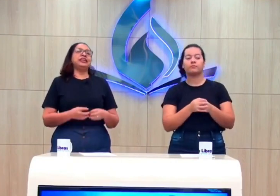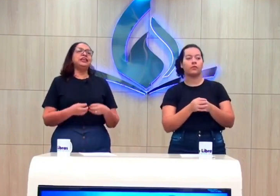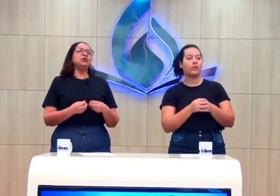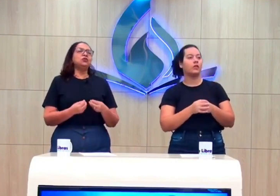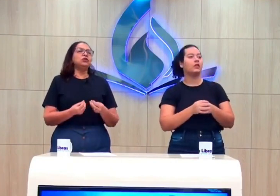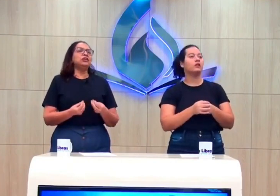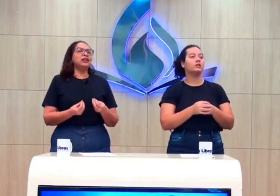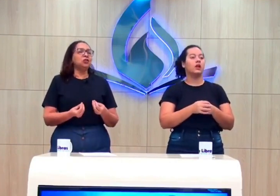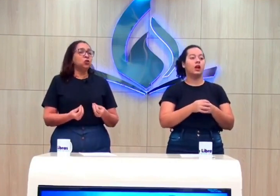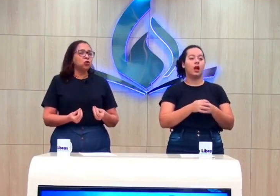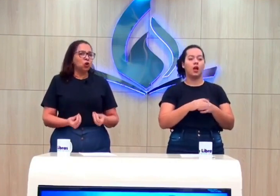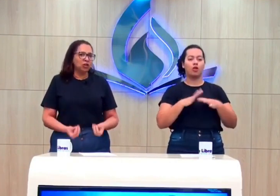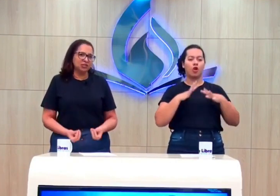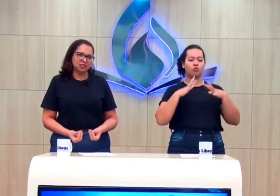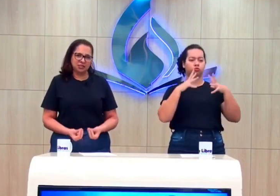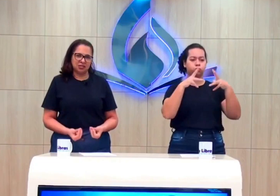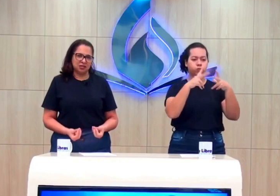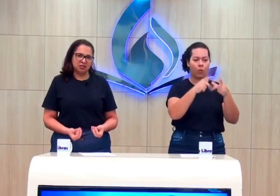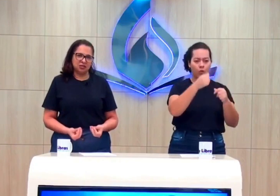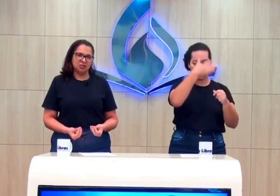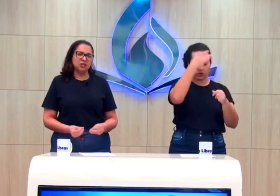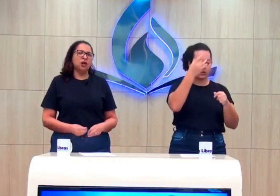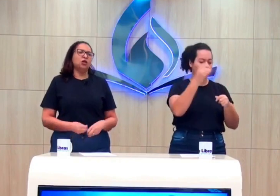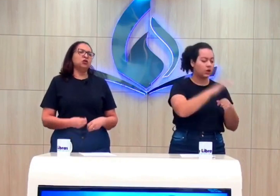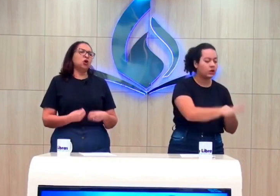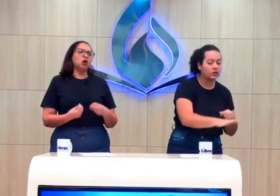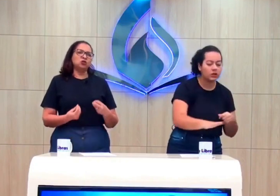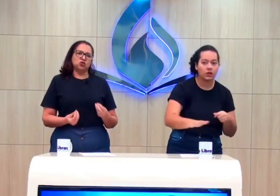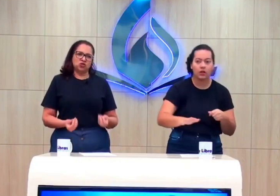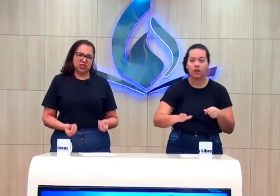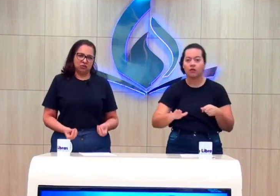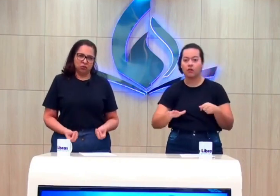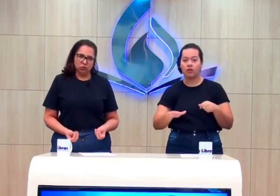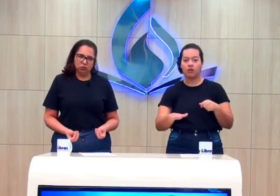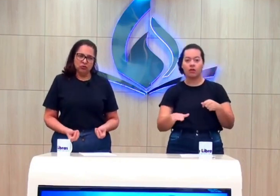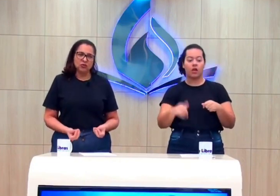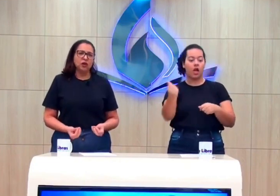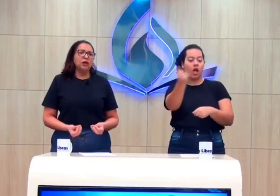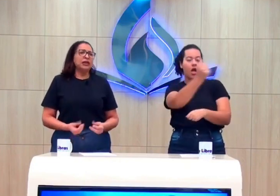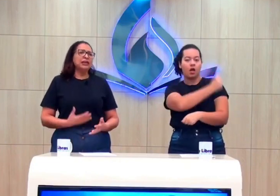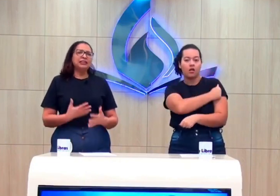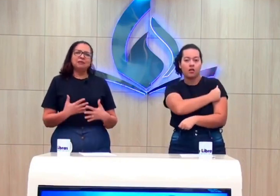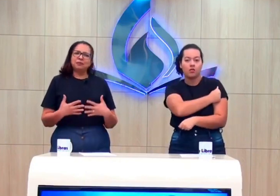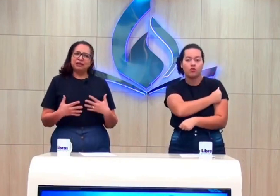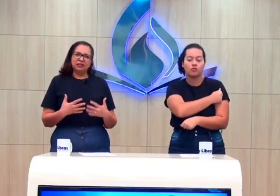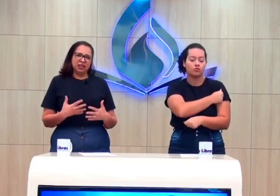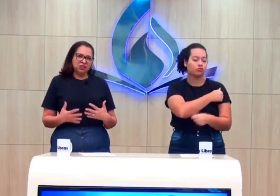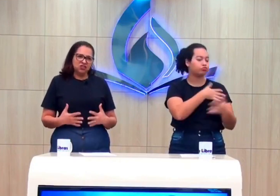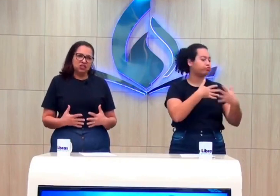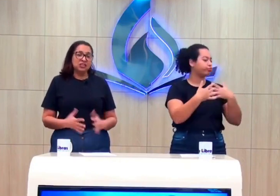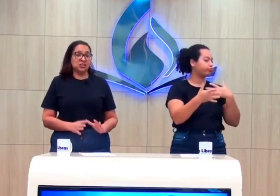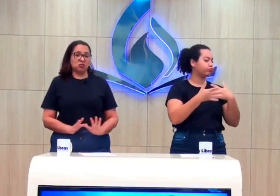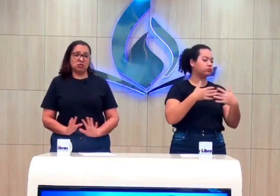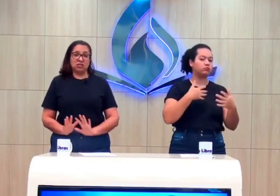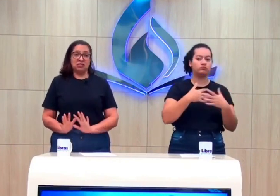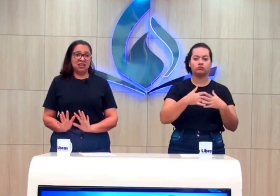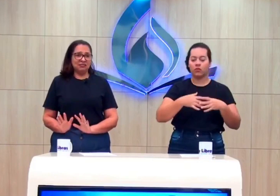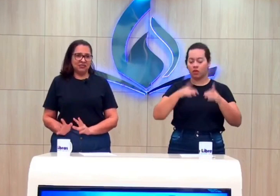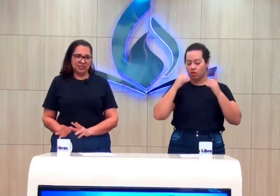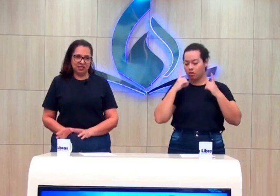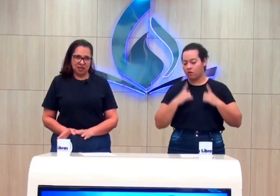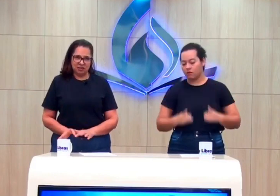de incluir a todas as crianças, todos os alunos, independente da